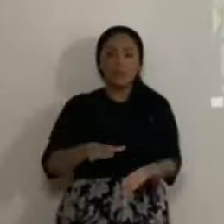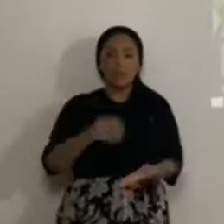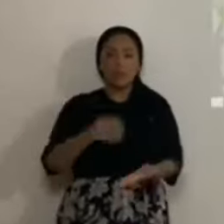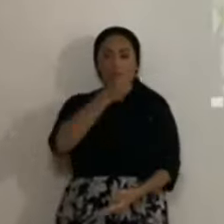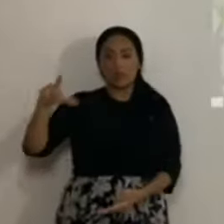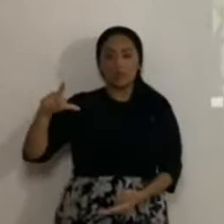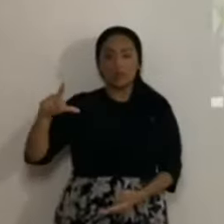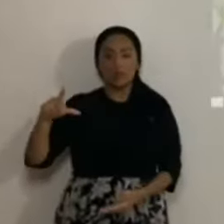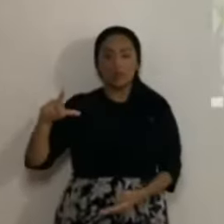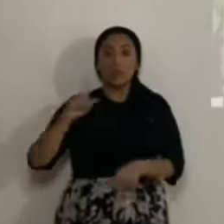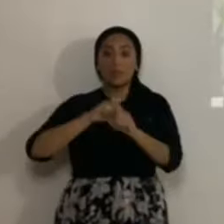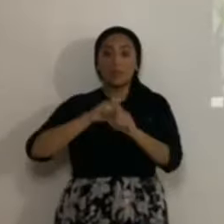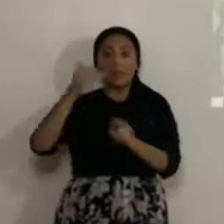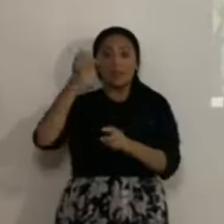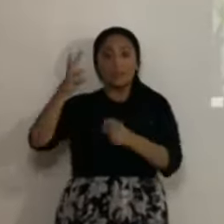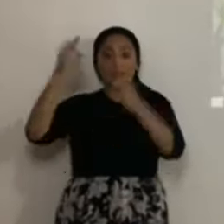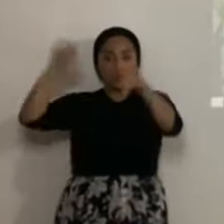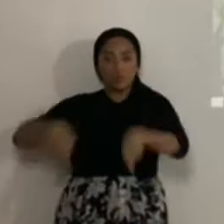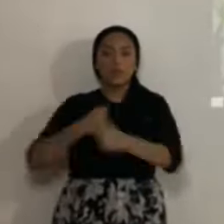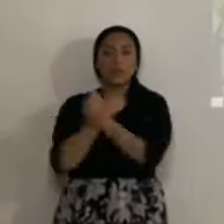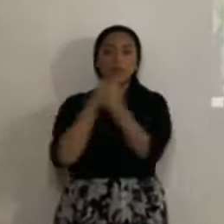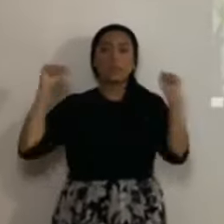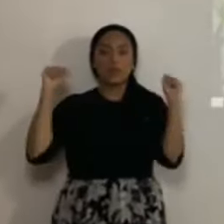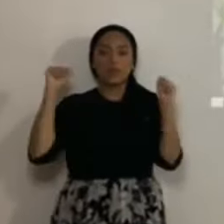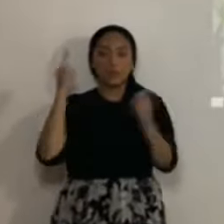infierno. Pero vino Yahshua y nos rescata.